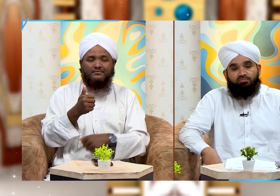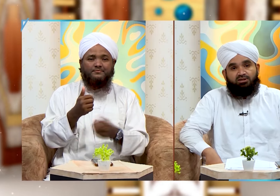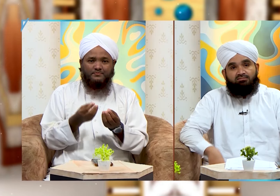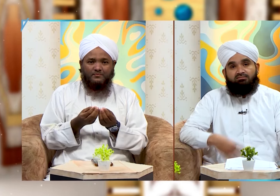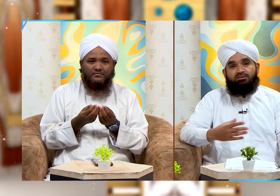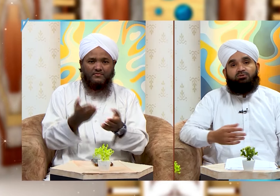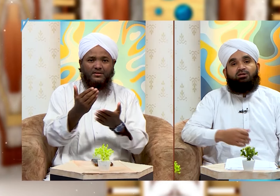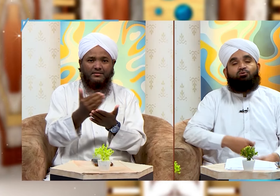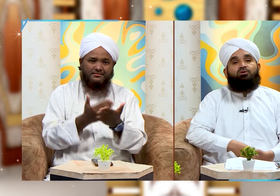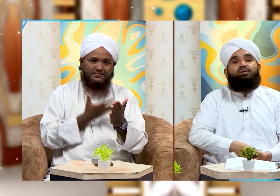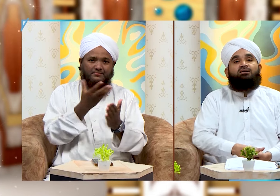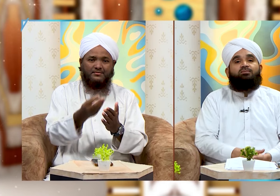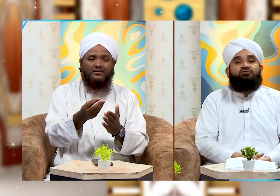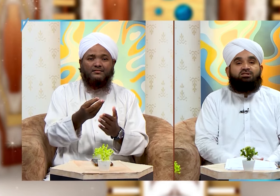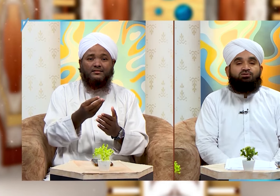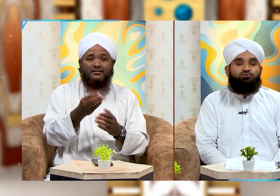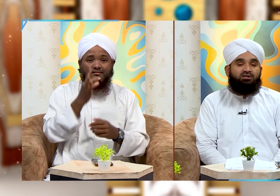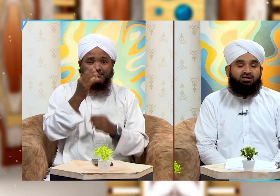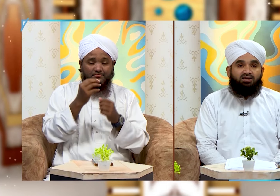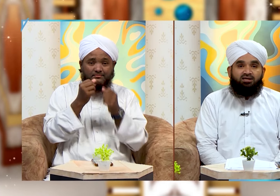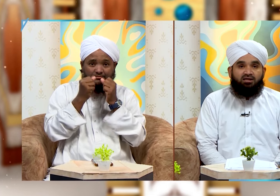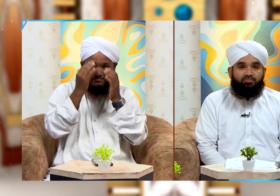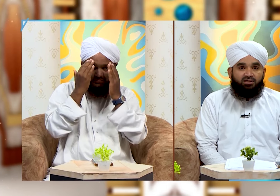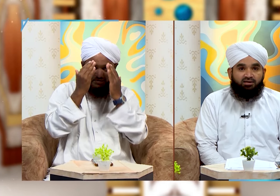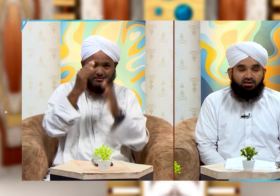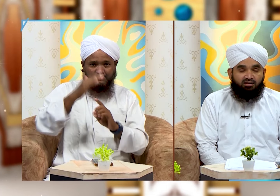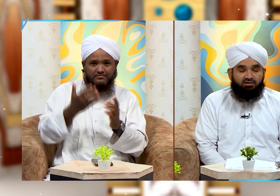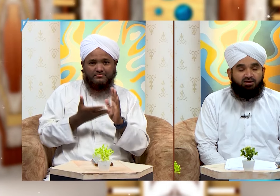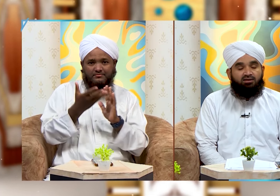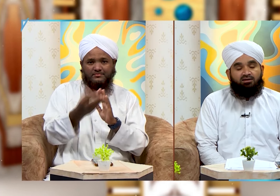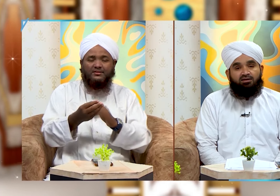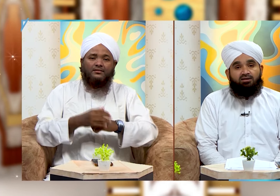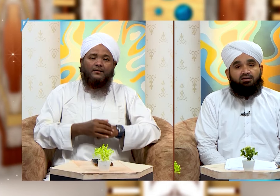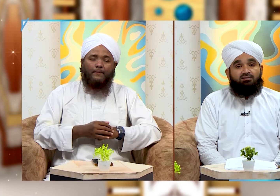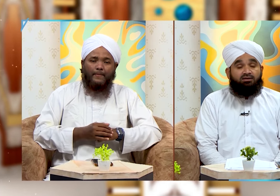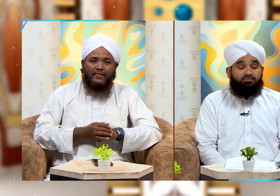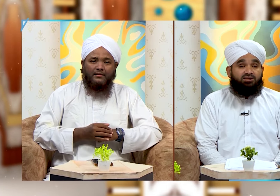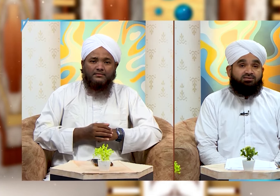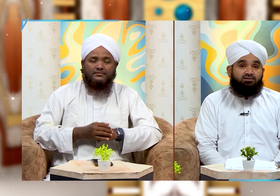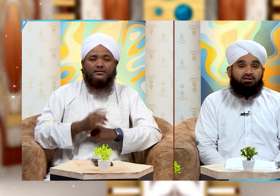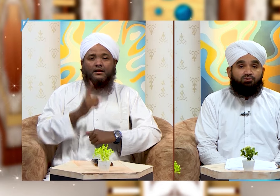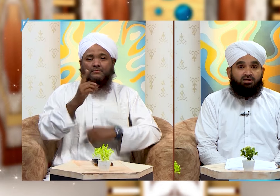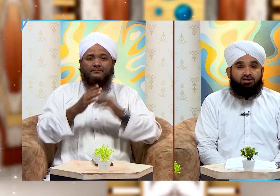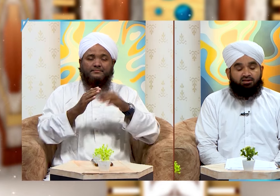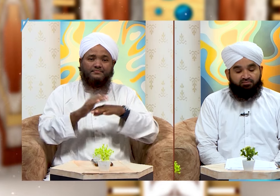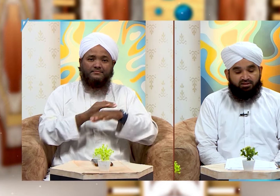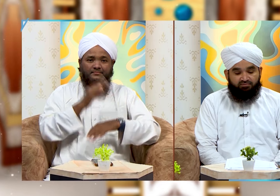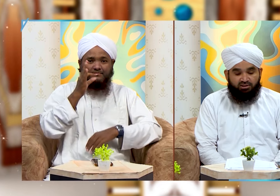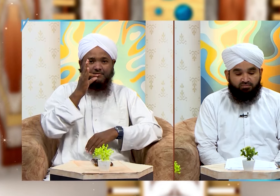طور پر سب سے پہلے درود پاک کی ہم فضیلت سنتے ہیں کہ اللہ پاک کے آخری نبی صلی اللہ علیہ وآلہ وسلم